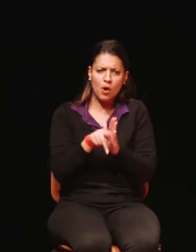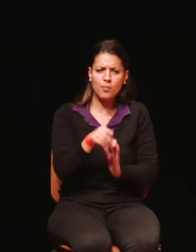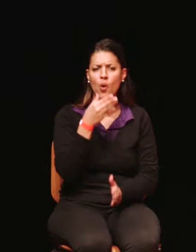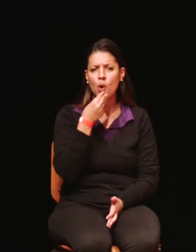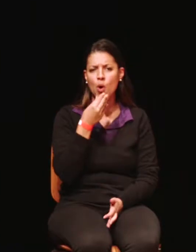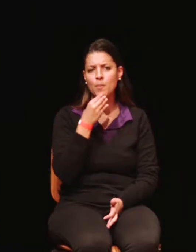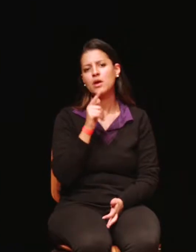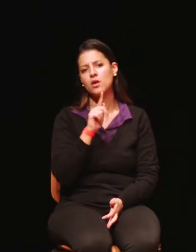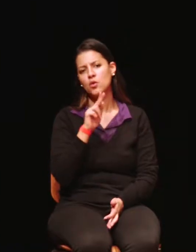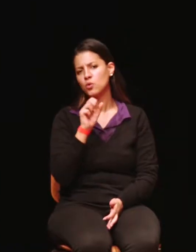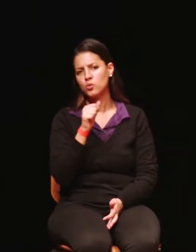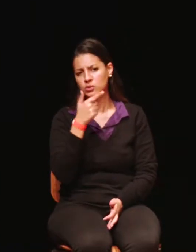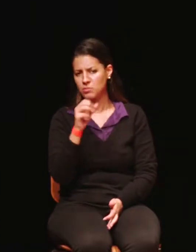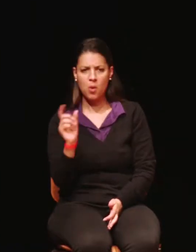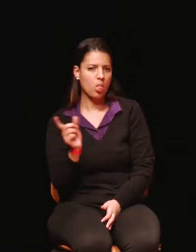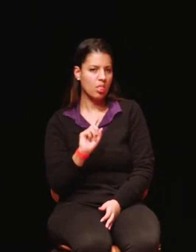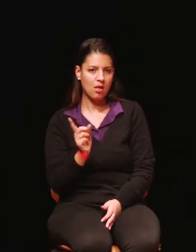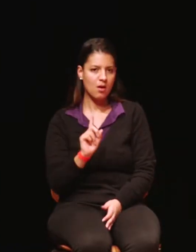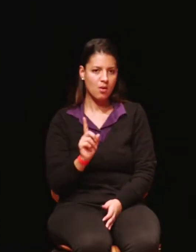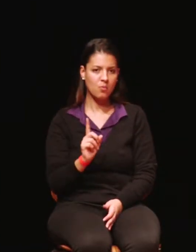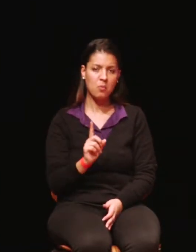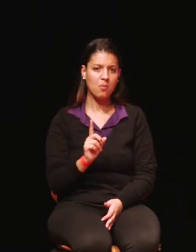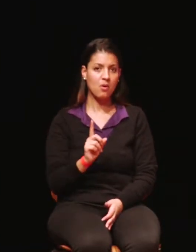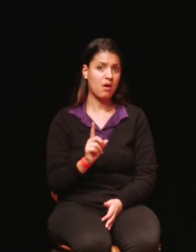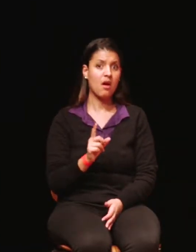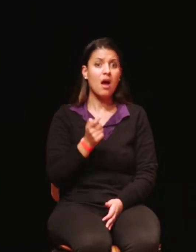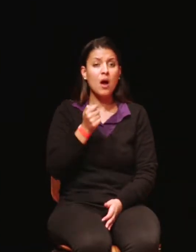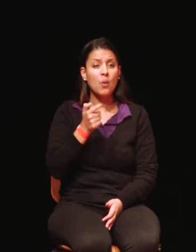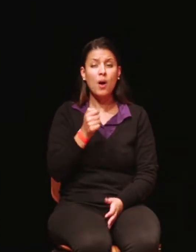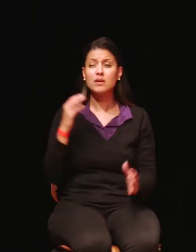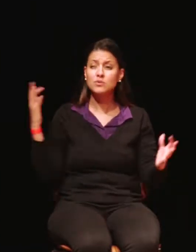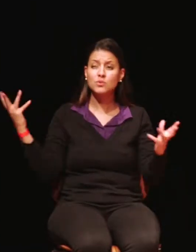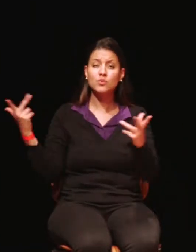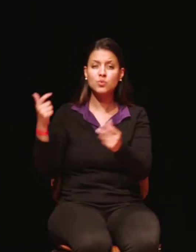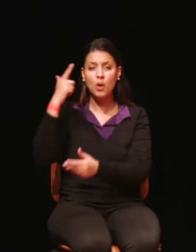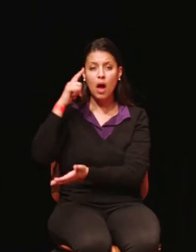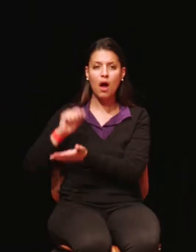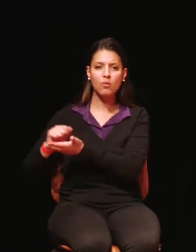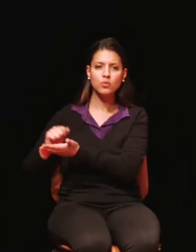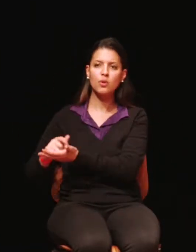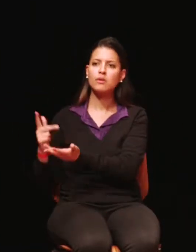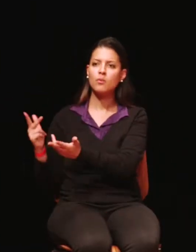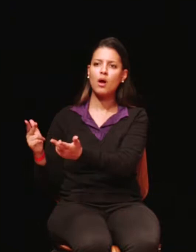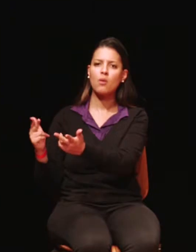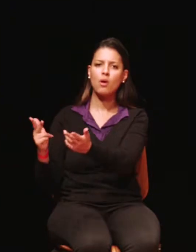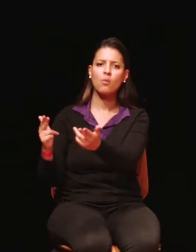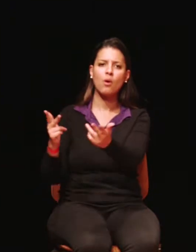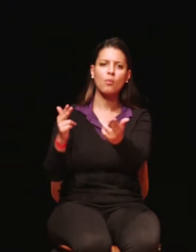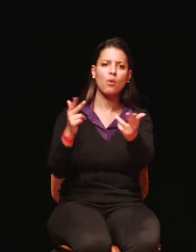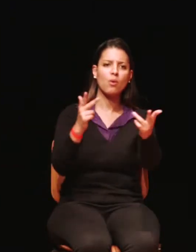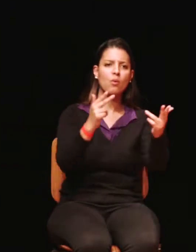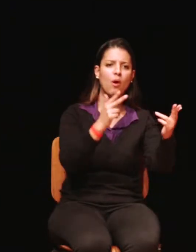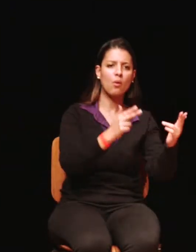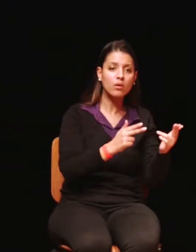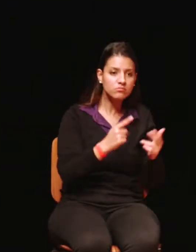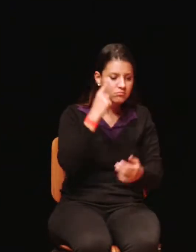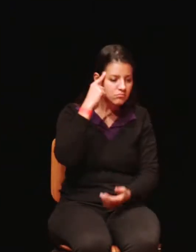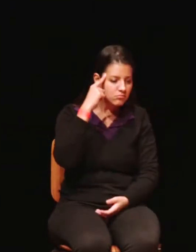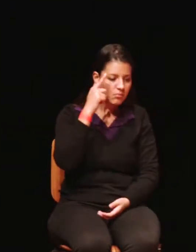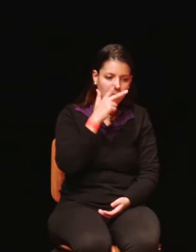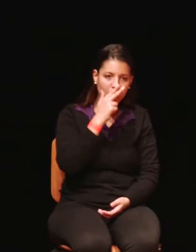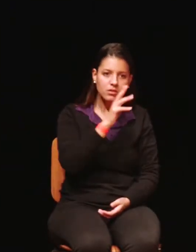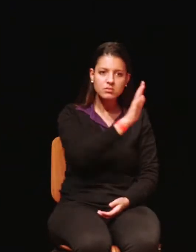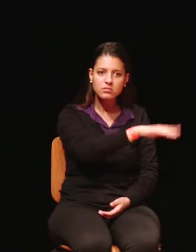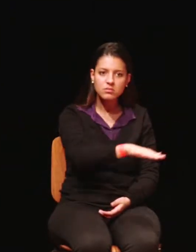contrário, elas estavam presentes em quase todos os escritos da época e traduziam para o mundo infantil um